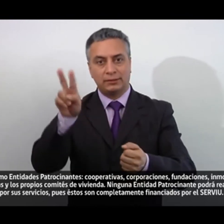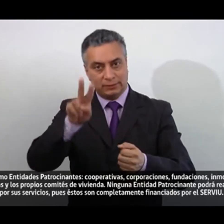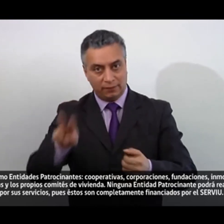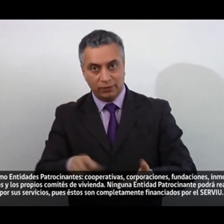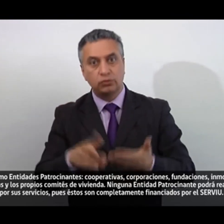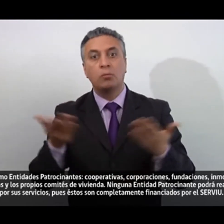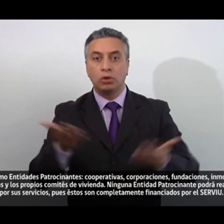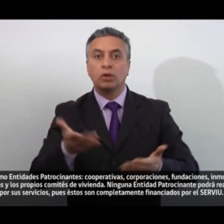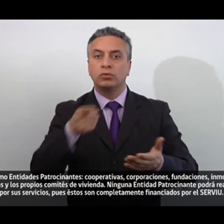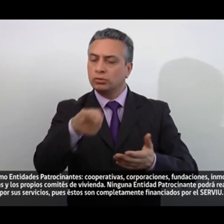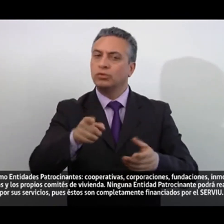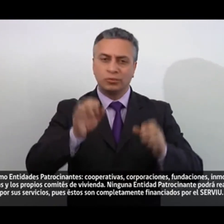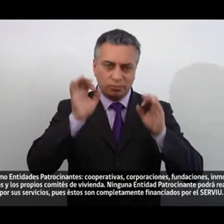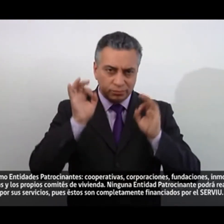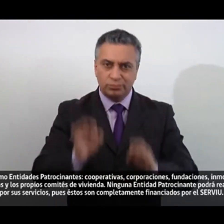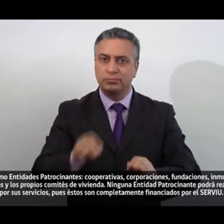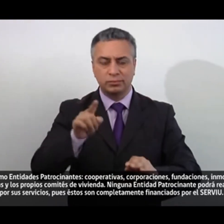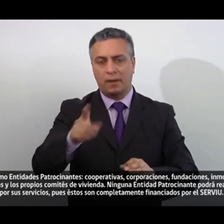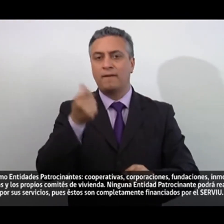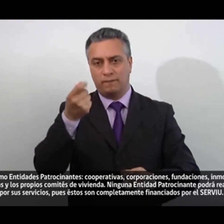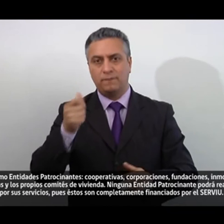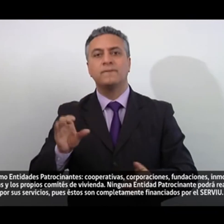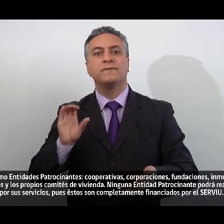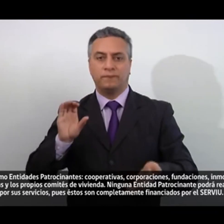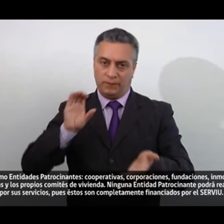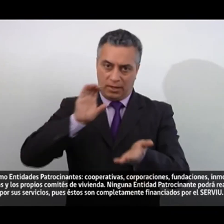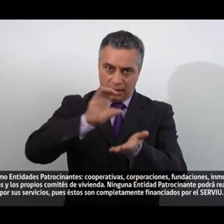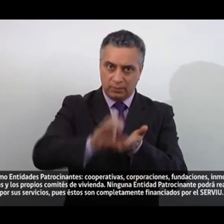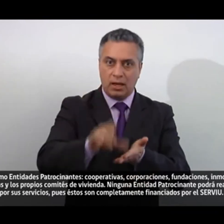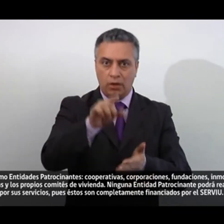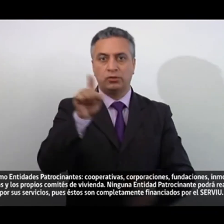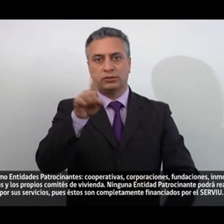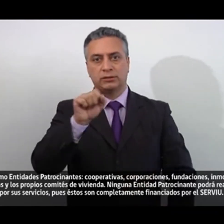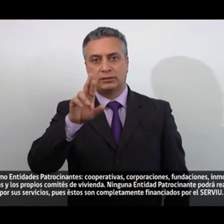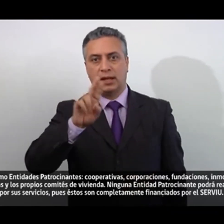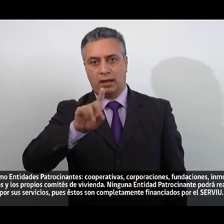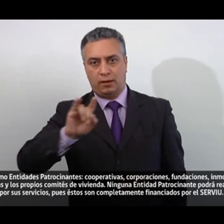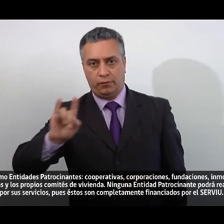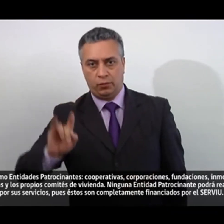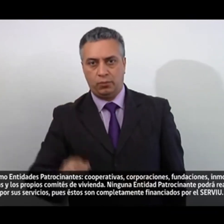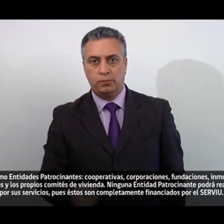servicios, pues estos son completamente financiados por el Serviu.